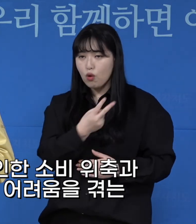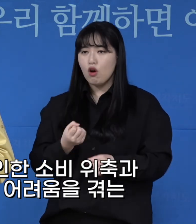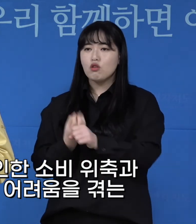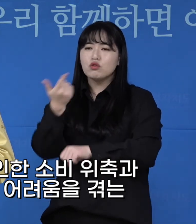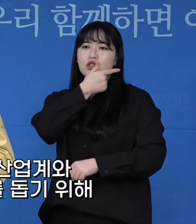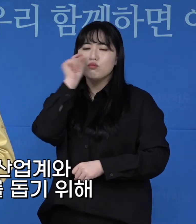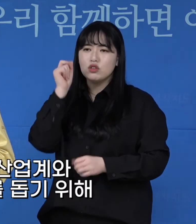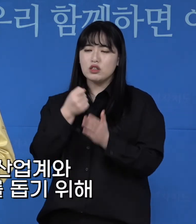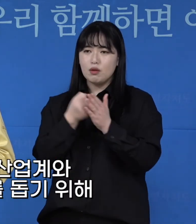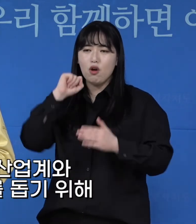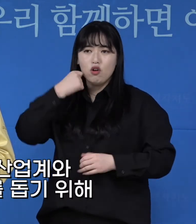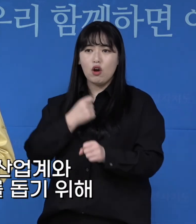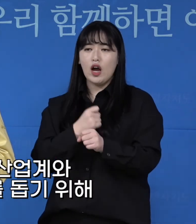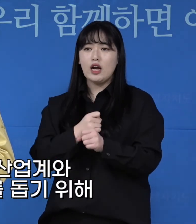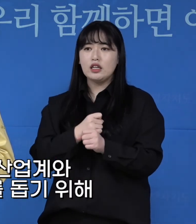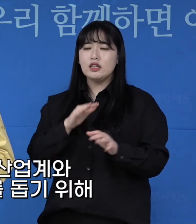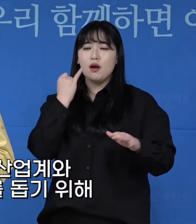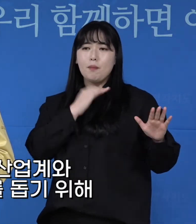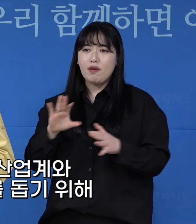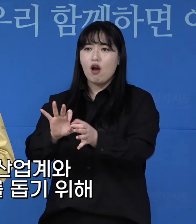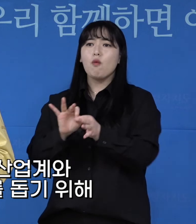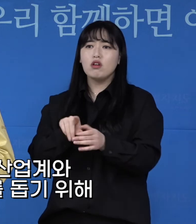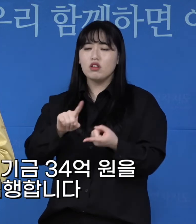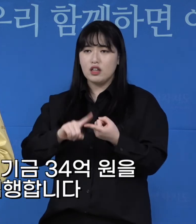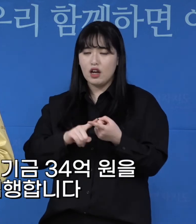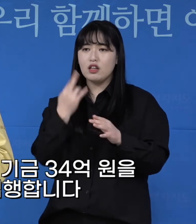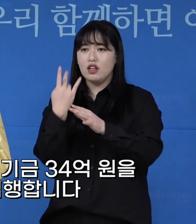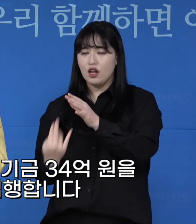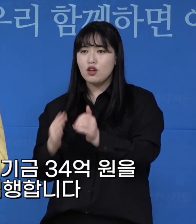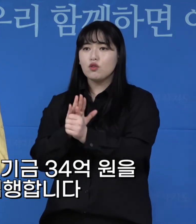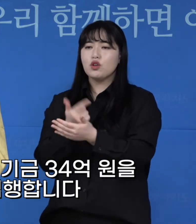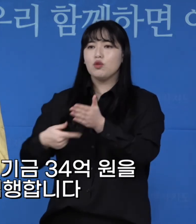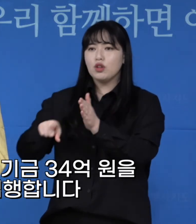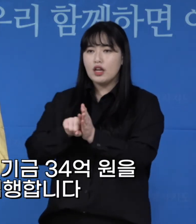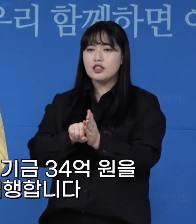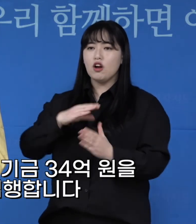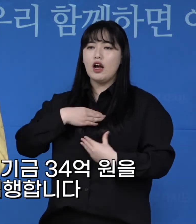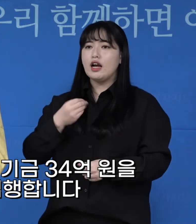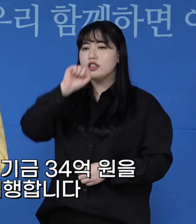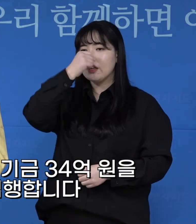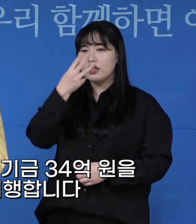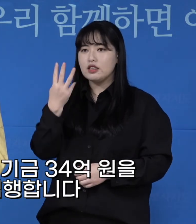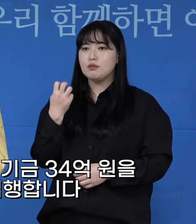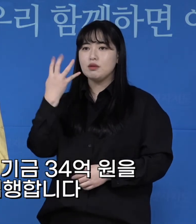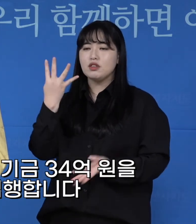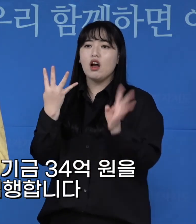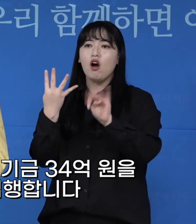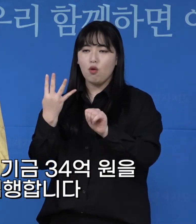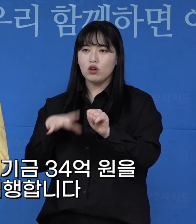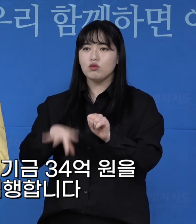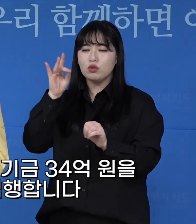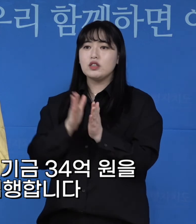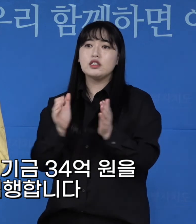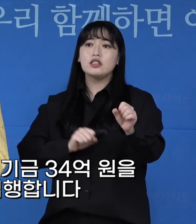부진으로 어려움을 겪는 도내 수산업계와 해녀 어가를 돕기 위해서 수산물 수급 안정기금 34억 원을